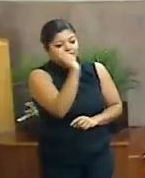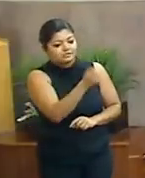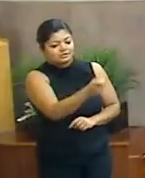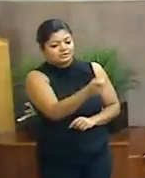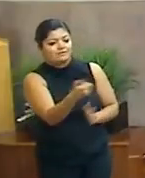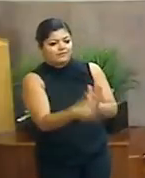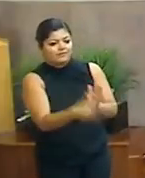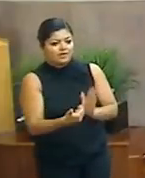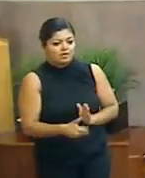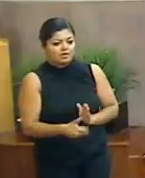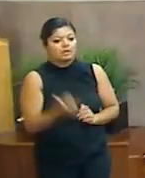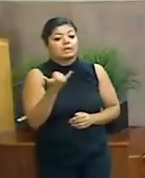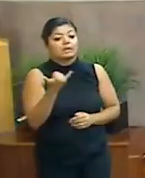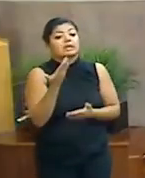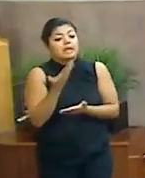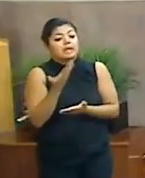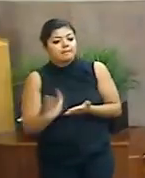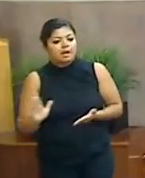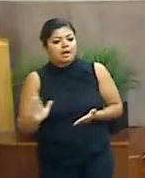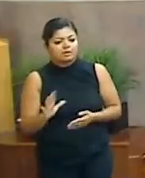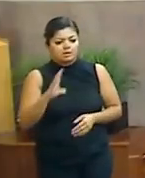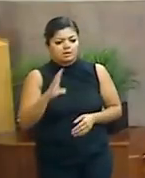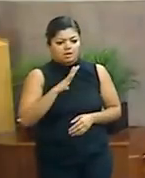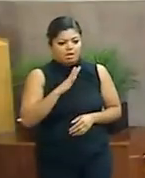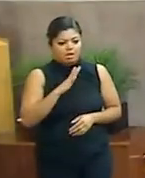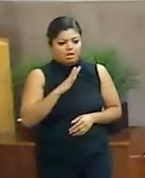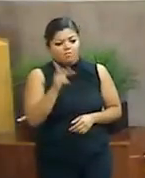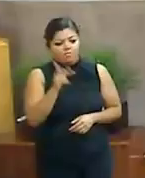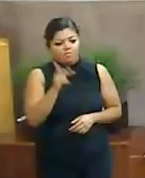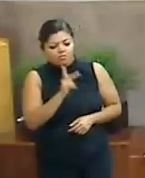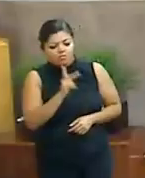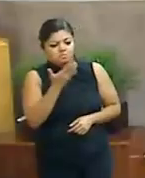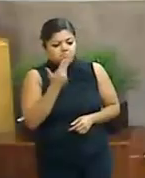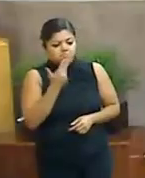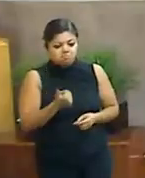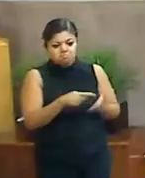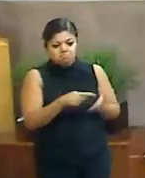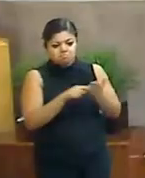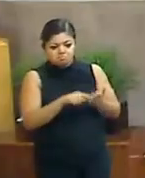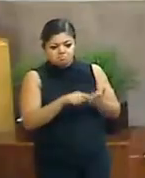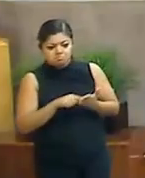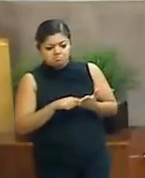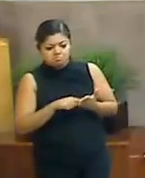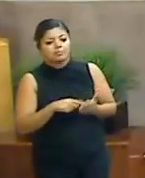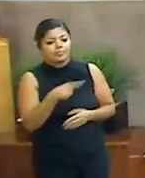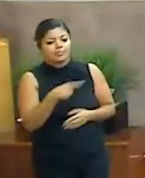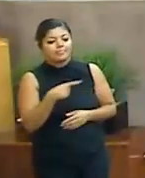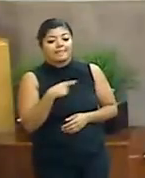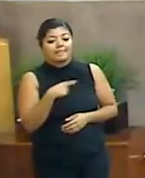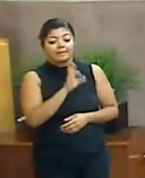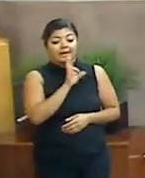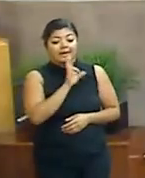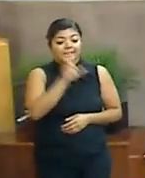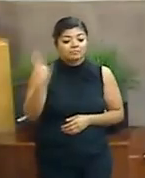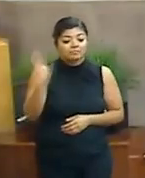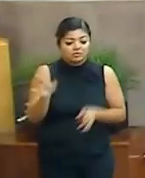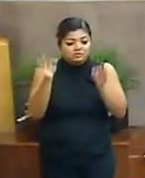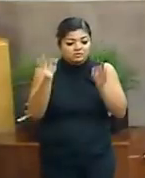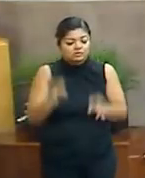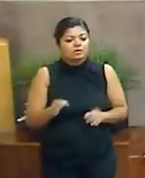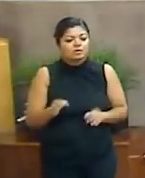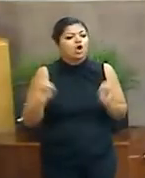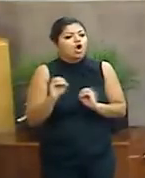encontrarse indebidamente fundado y motivado lo concerniente al fin debería contestar dejando el lado como se dijo